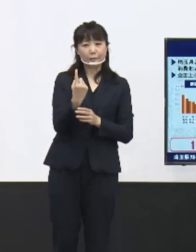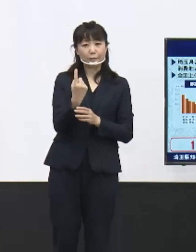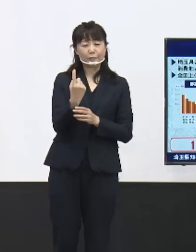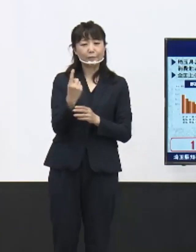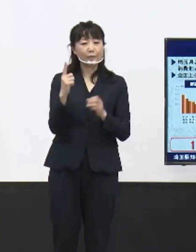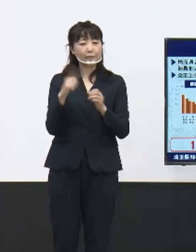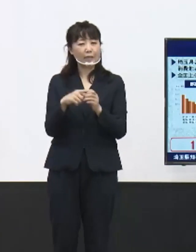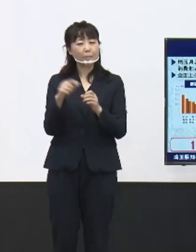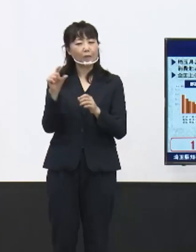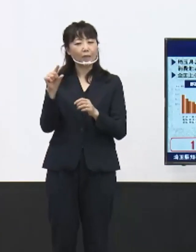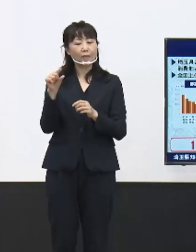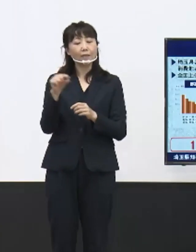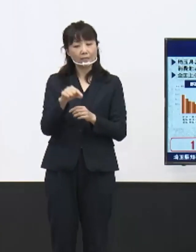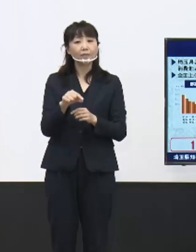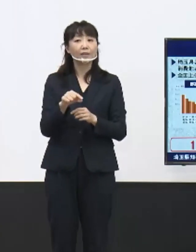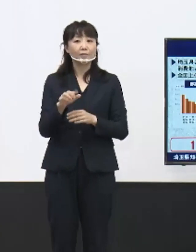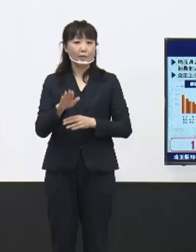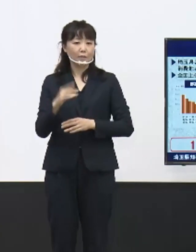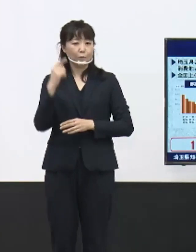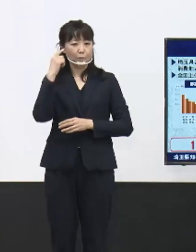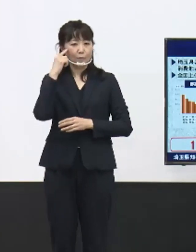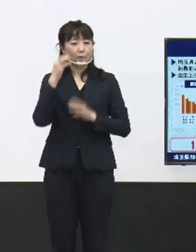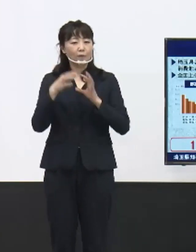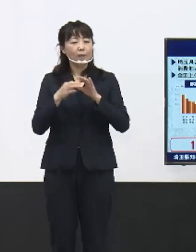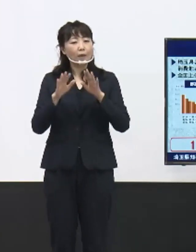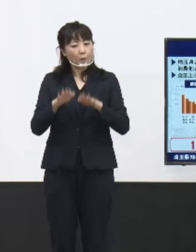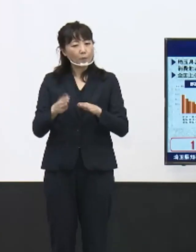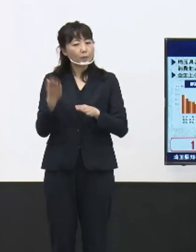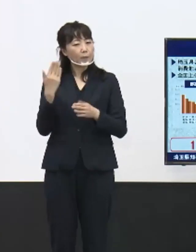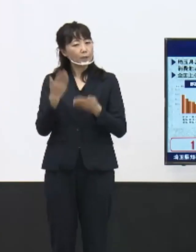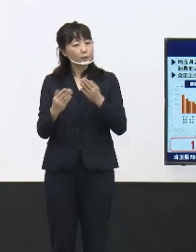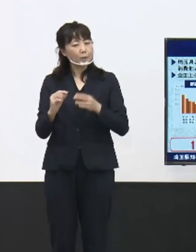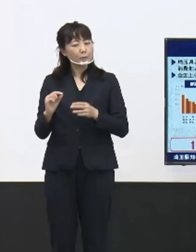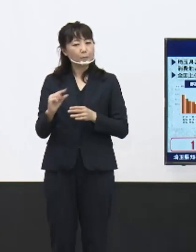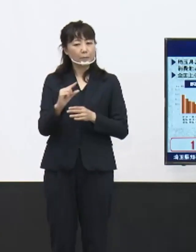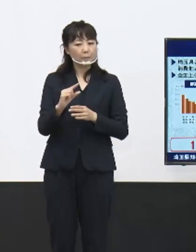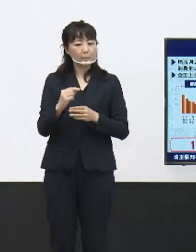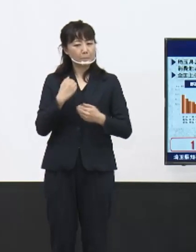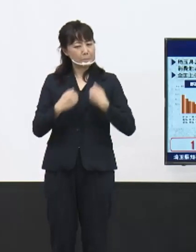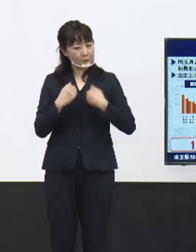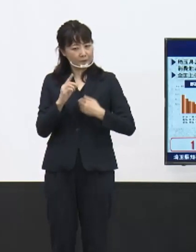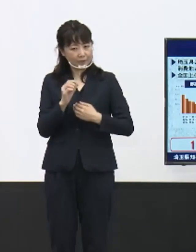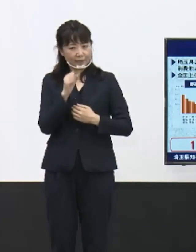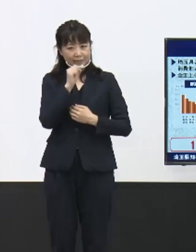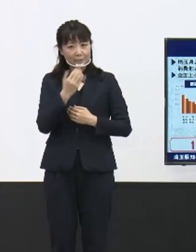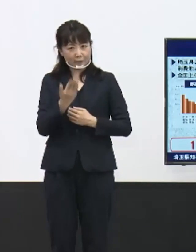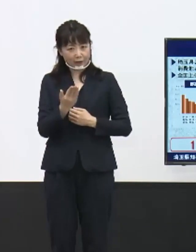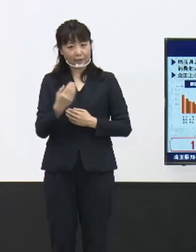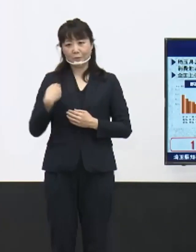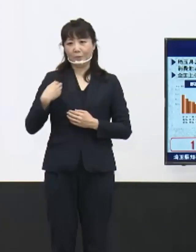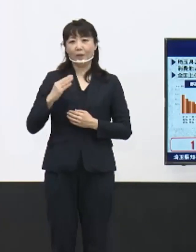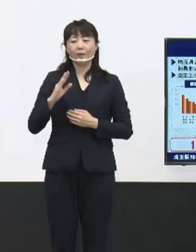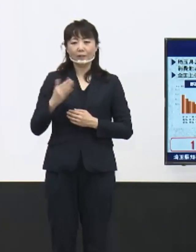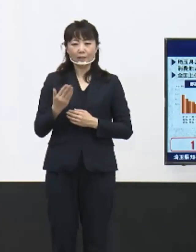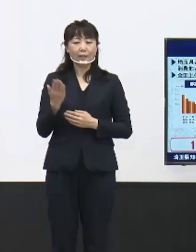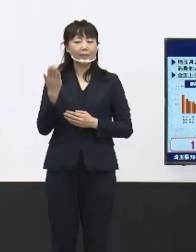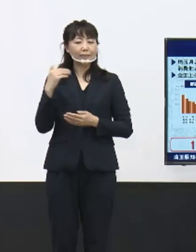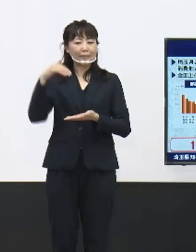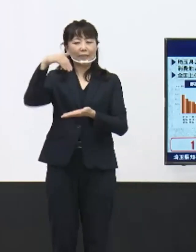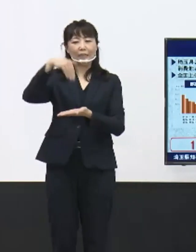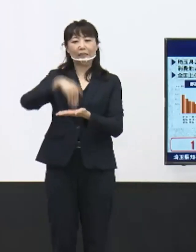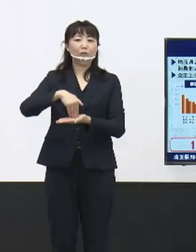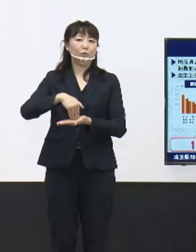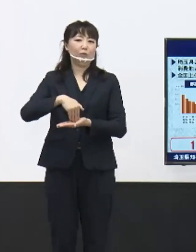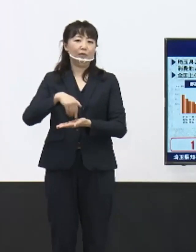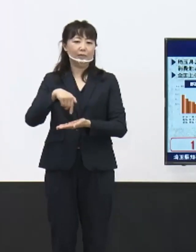で、したがって今回上がったと素直に喜んでいいのかどうかは分かりませんが、ただ前回の最低があまりにも低